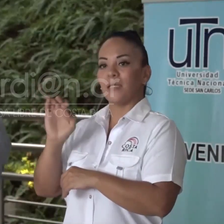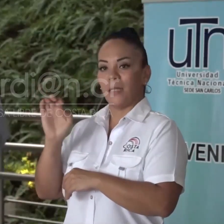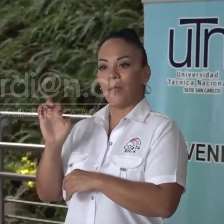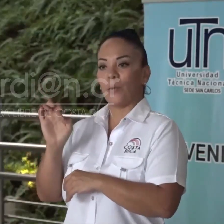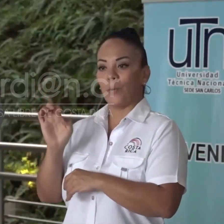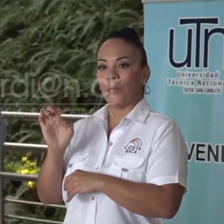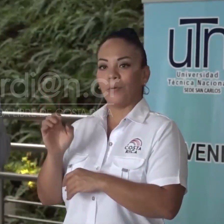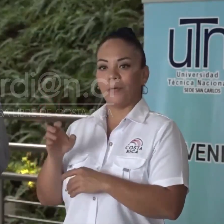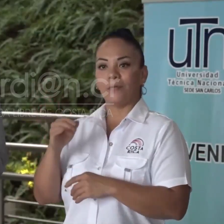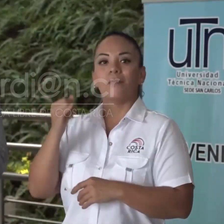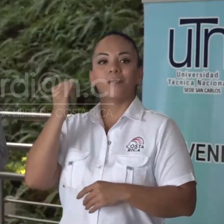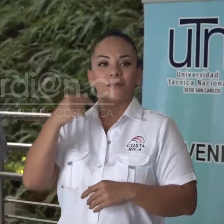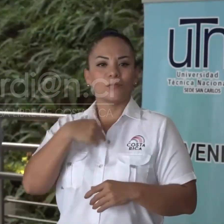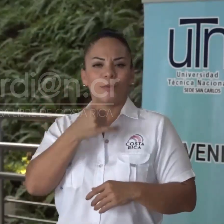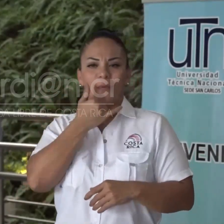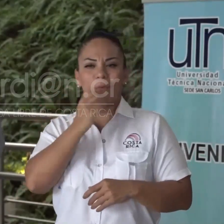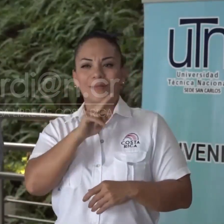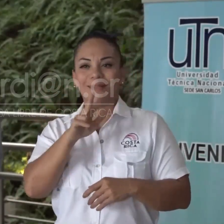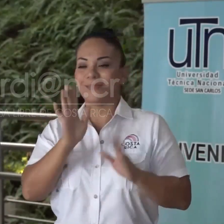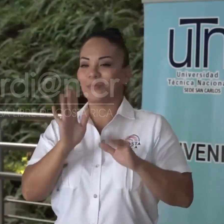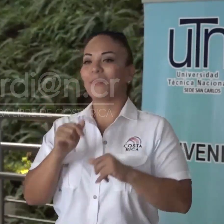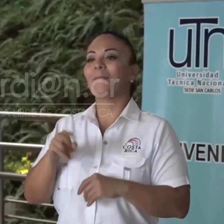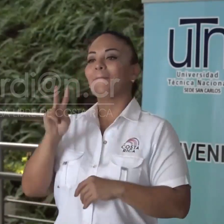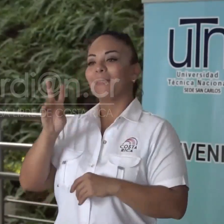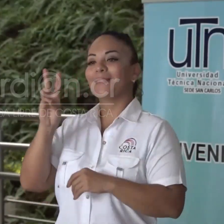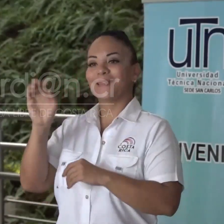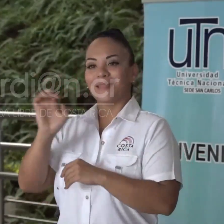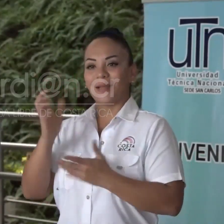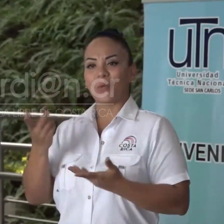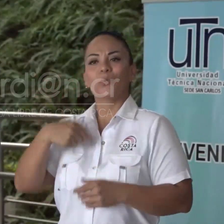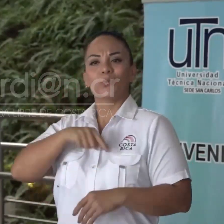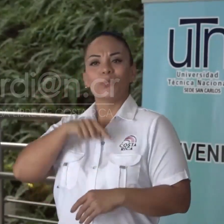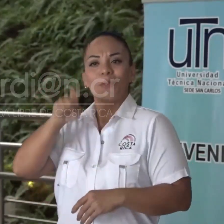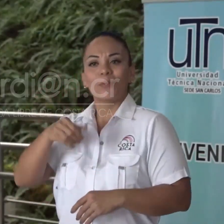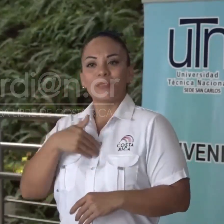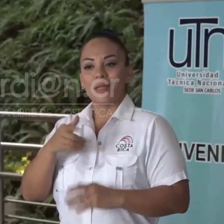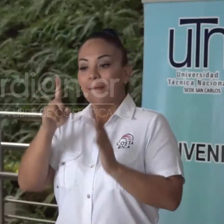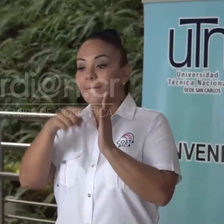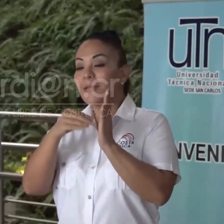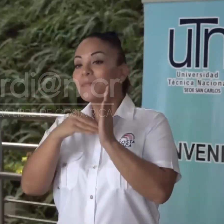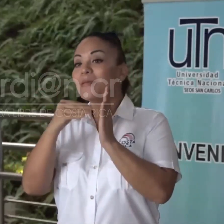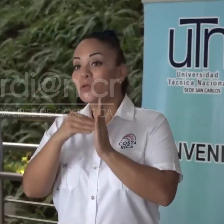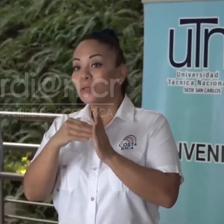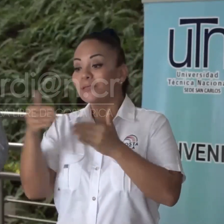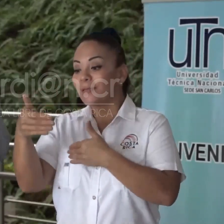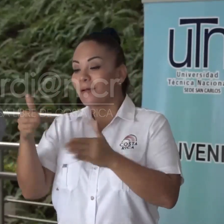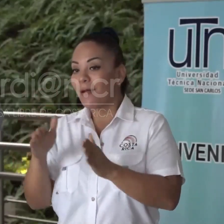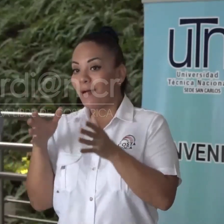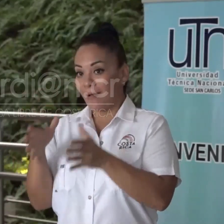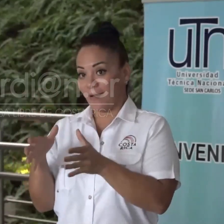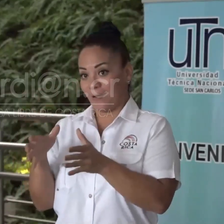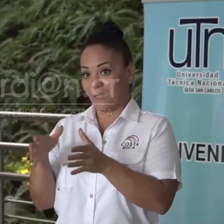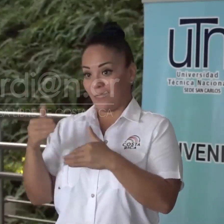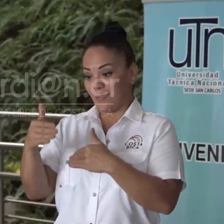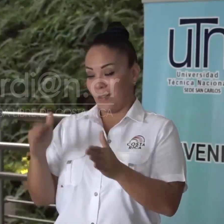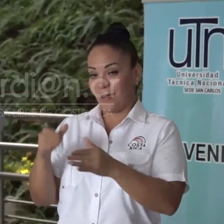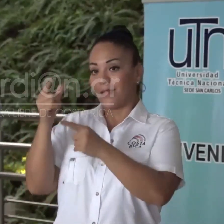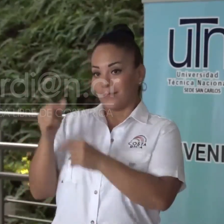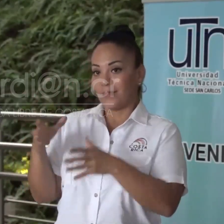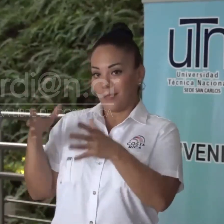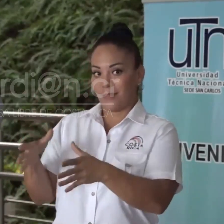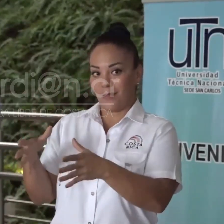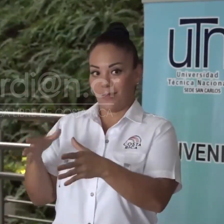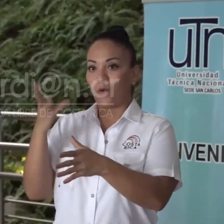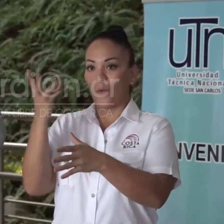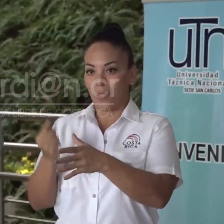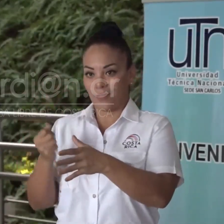26 de enero? Ya a veces me equivoco. El 26 de enero nosotros tenemos que tener 1.000 millones en la caja de Hacienda, o sea, en